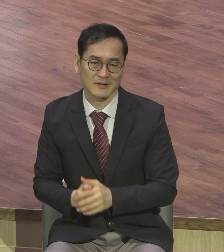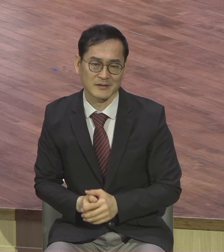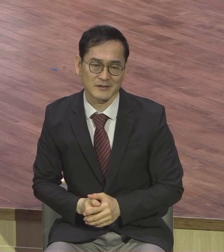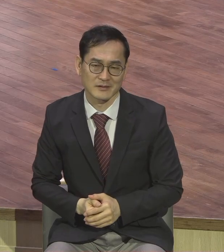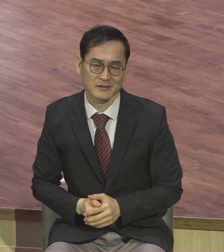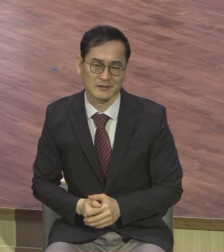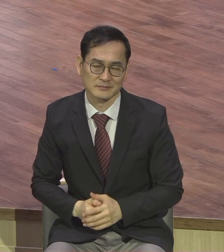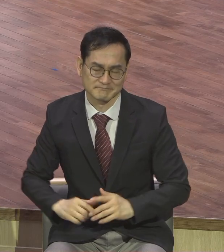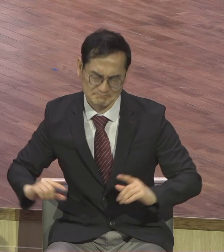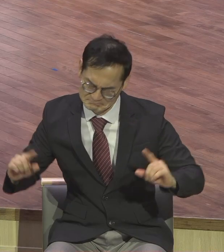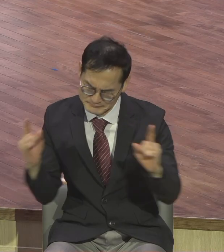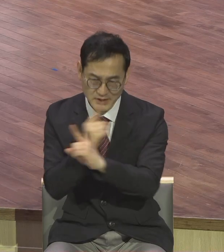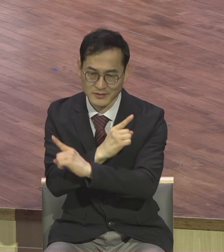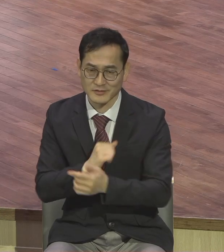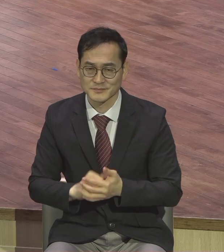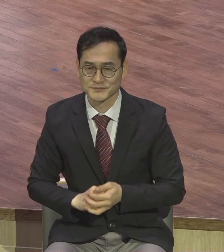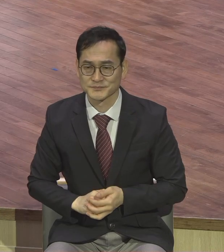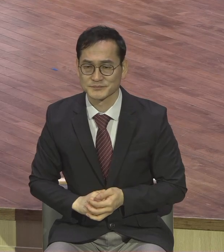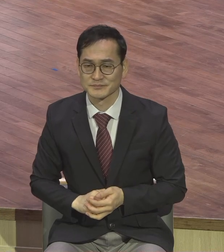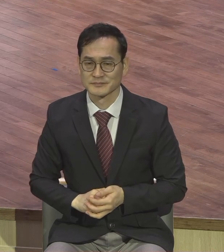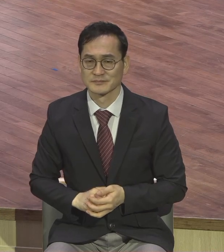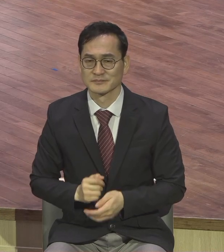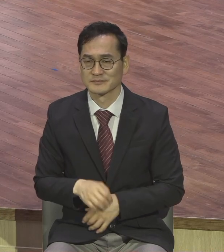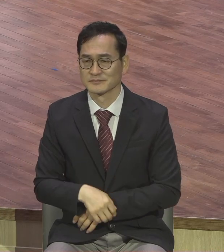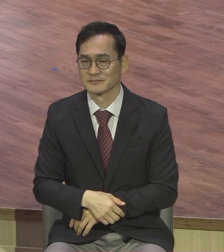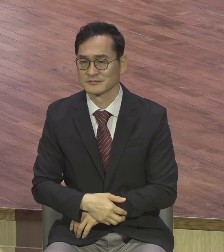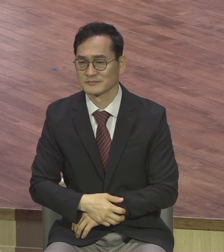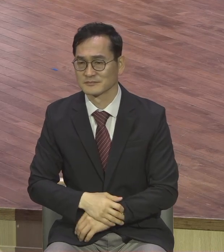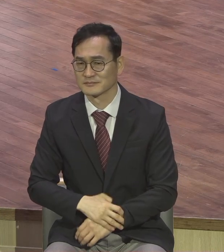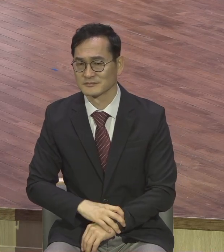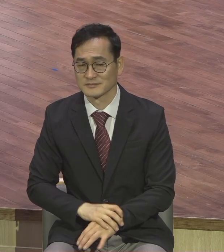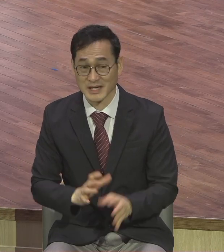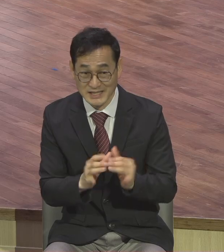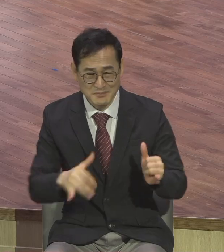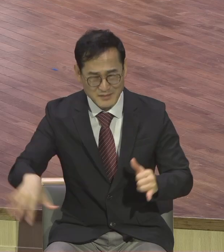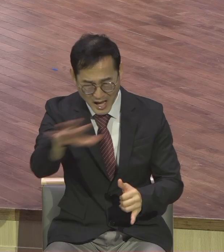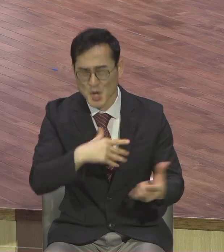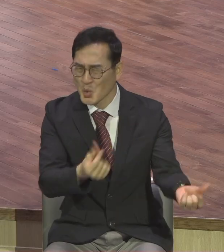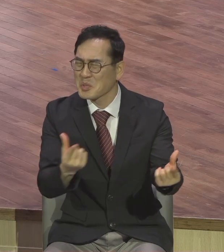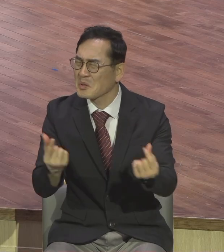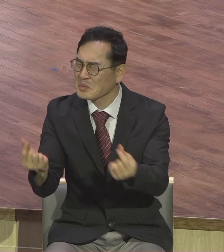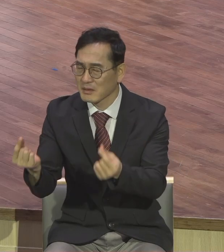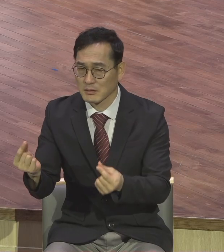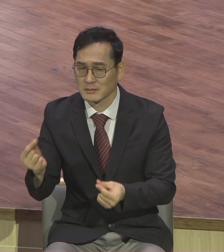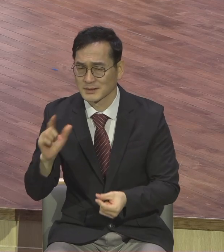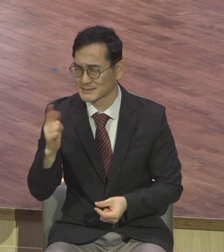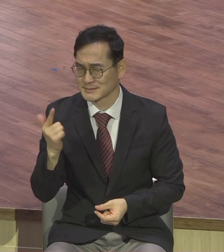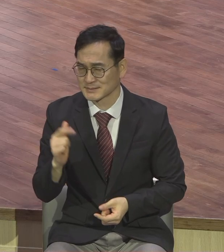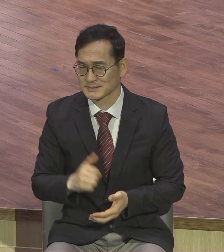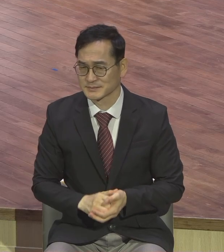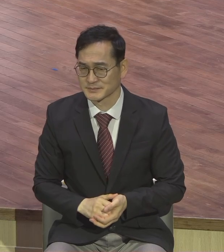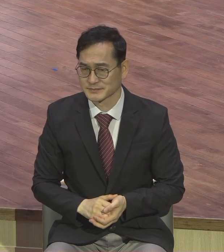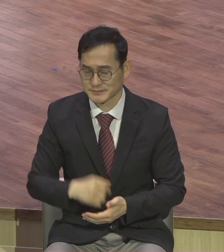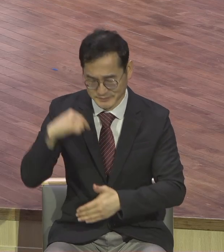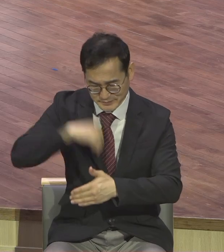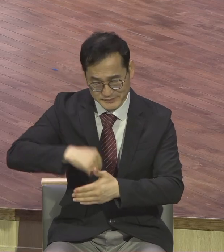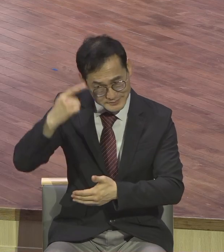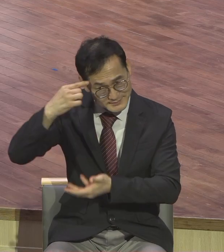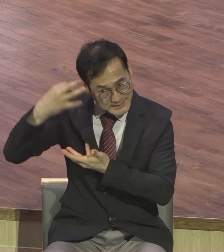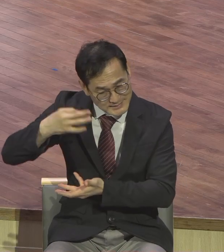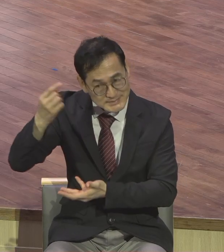육체를 가진 우리가 뭐 별 차이가 있습니까? 그런데 가치관이